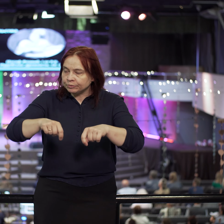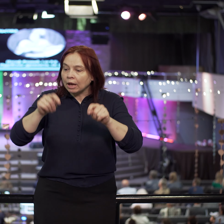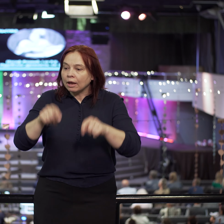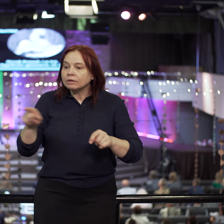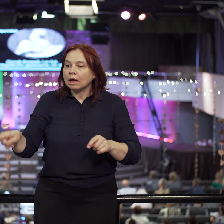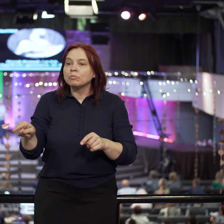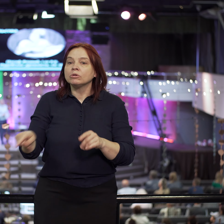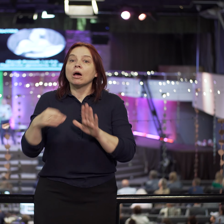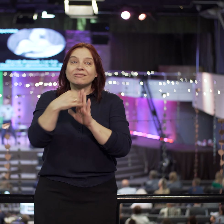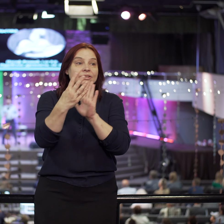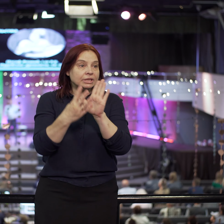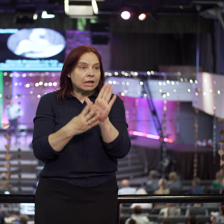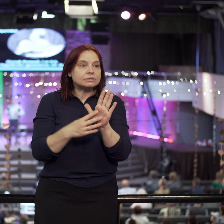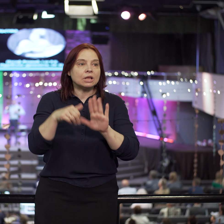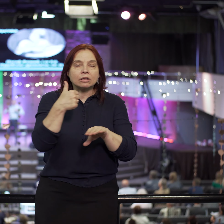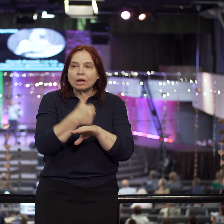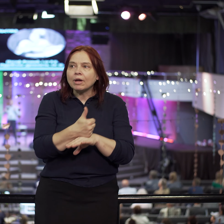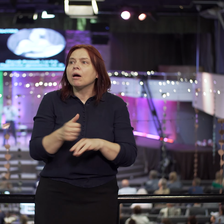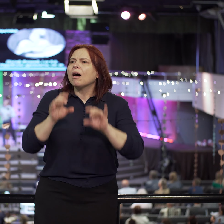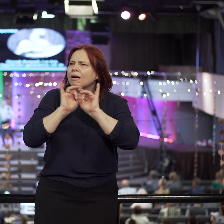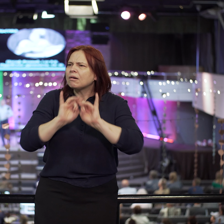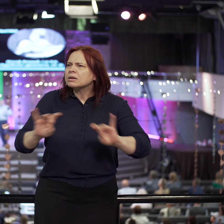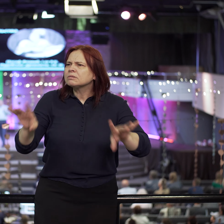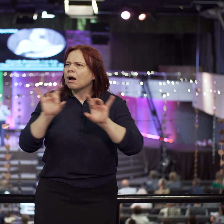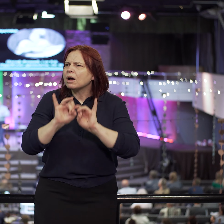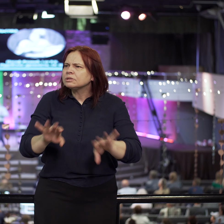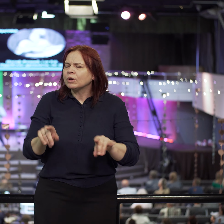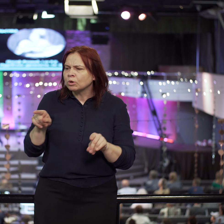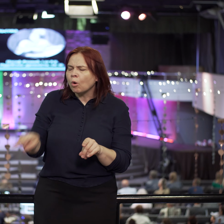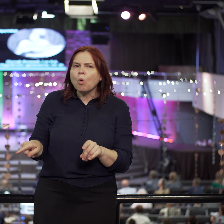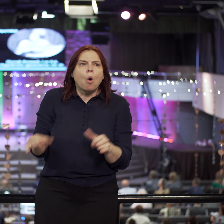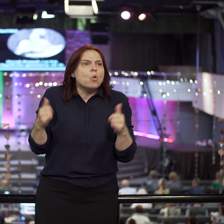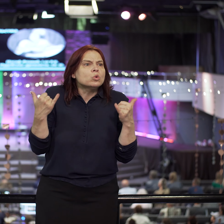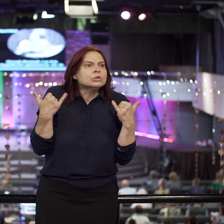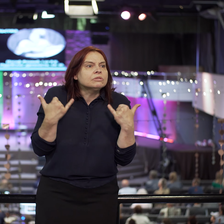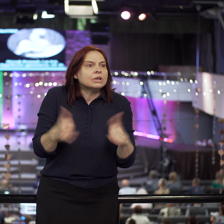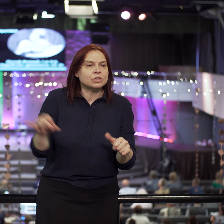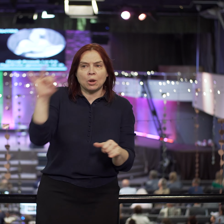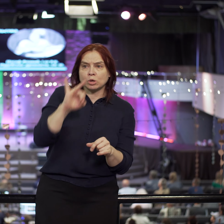по 20 главу пункт А описывается уникальная, удивительная история.